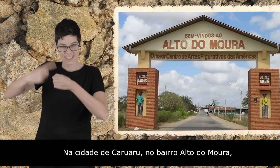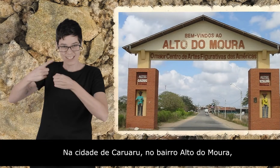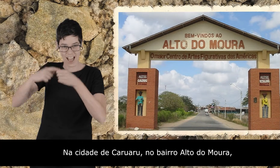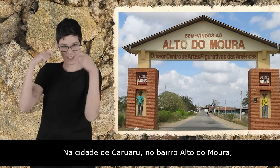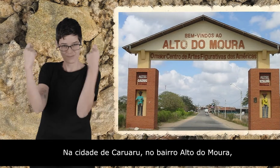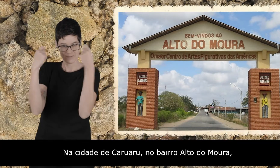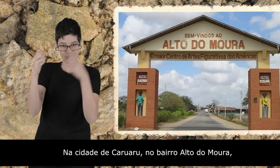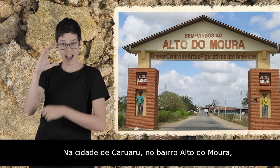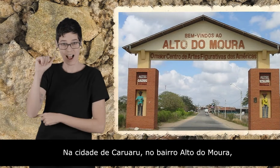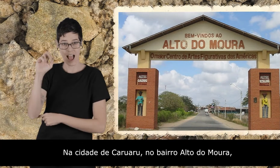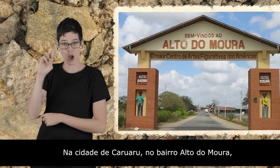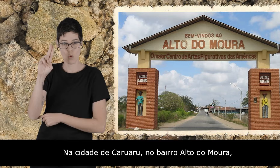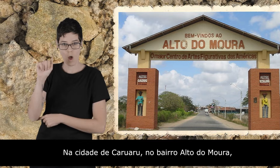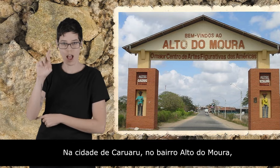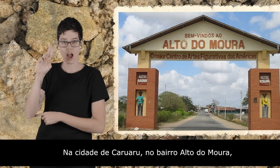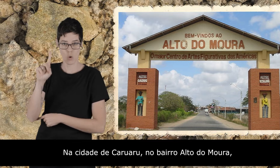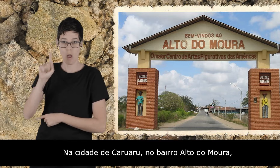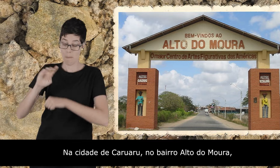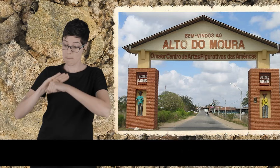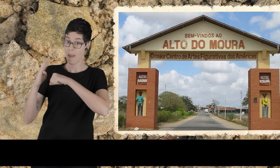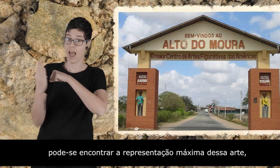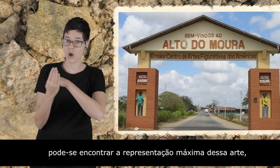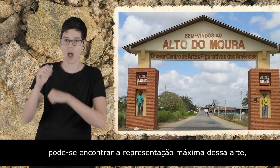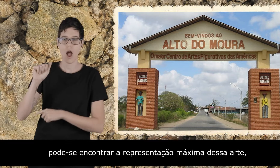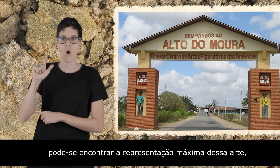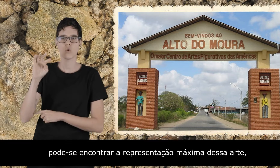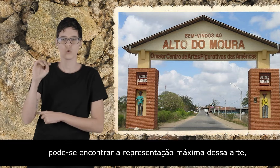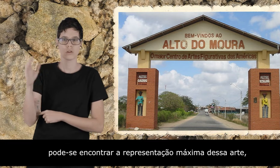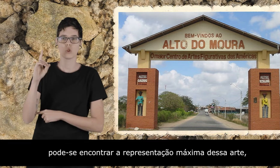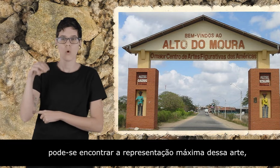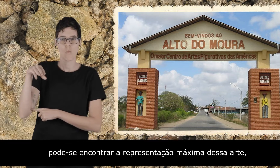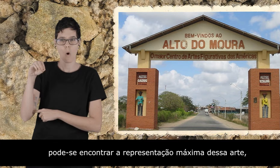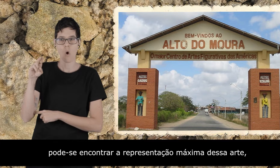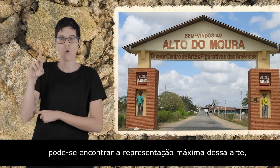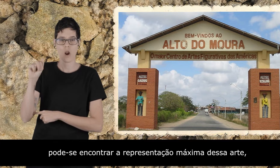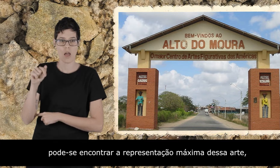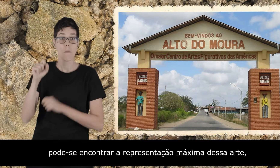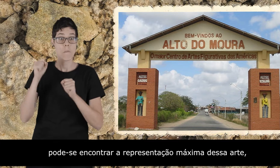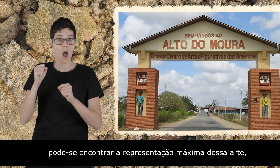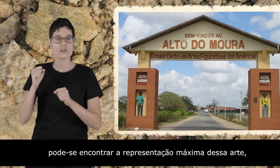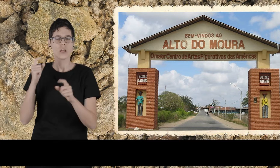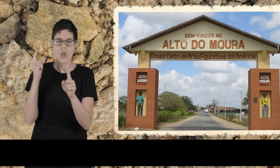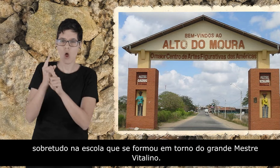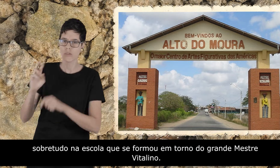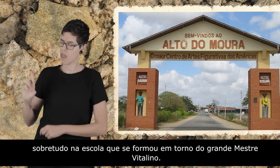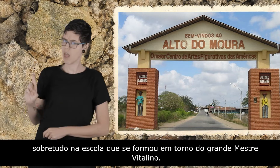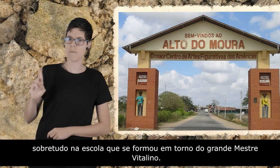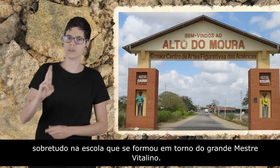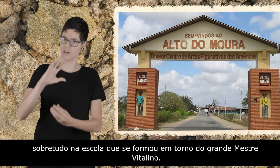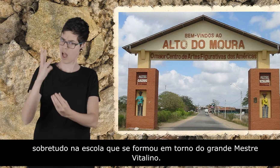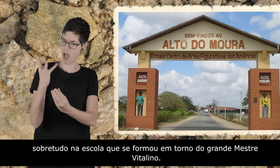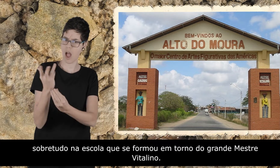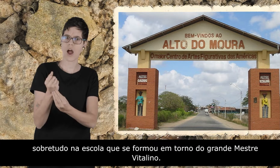Na cidade de Caruaru, no bairro Alto do Moura, pode-se encontrar a representação máxima dessa arte,